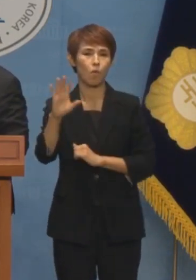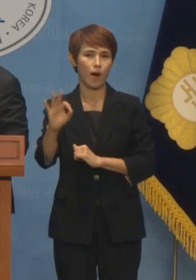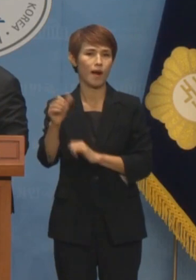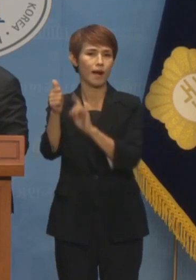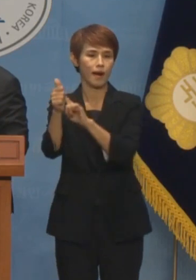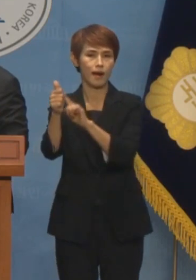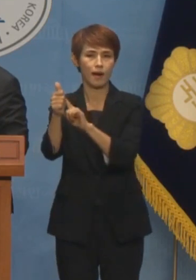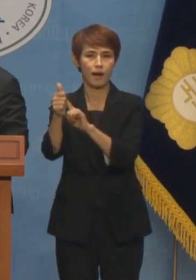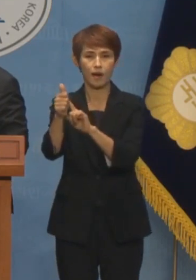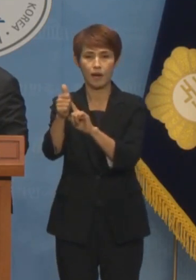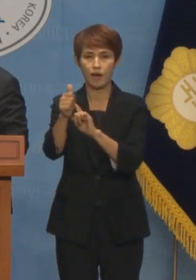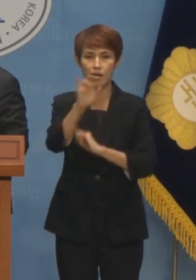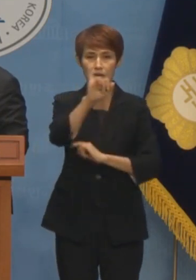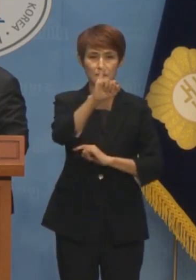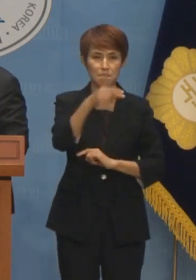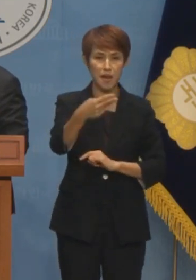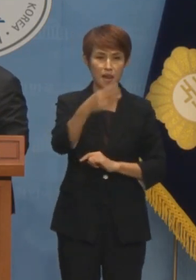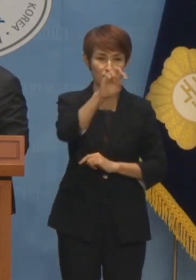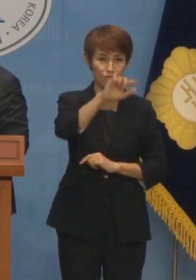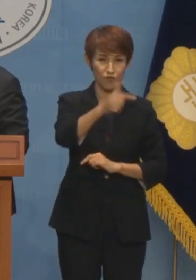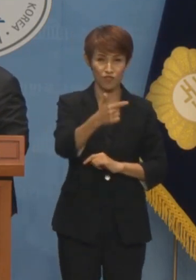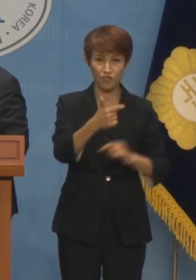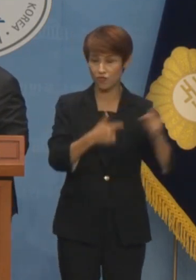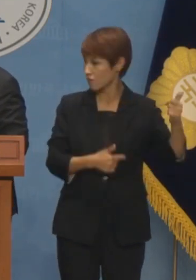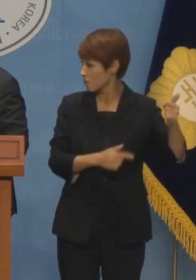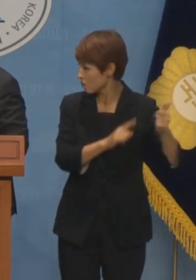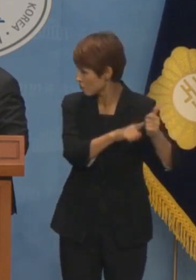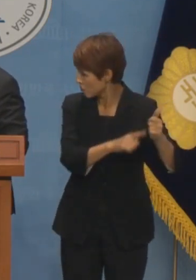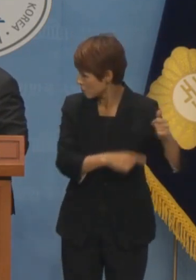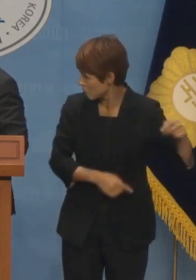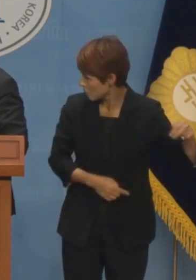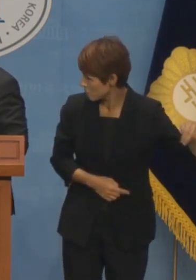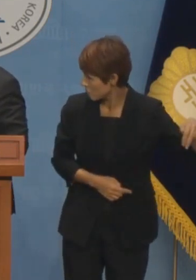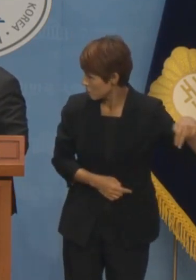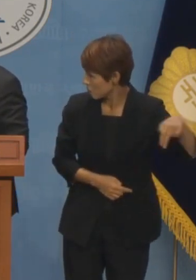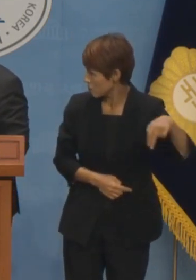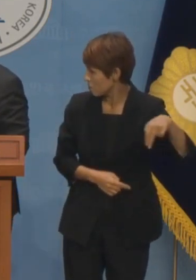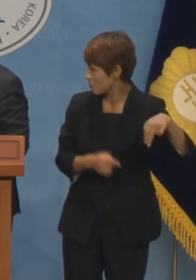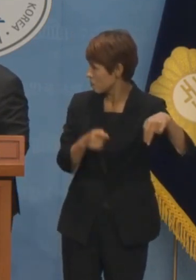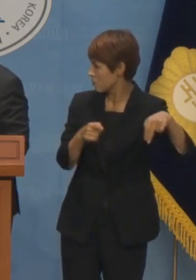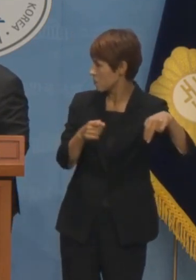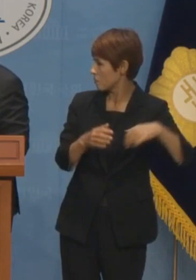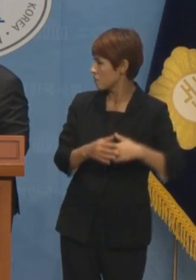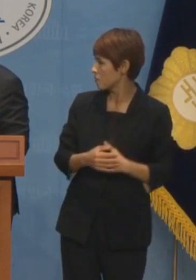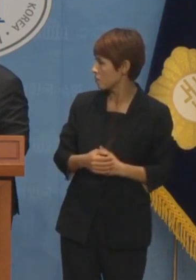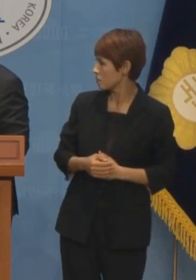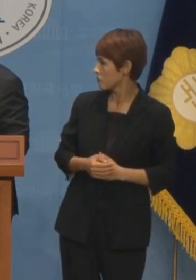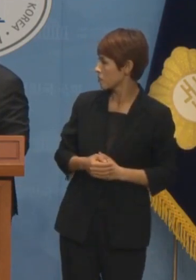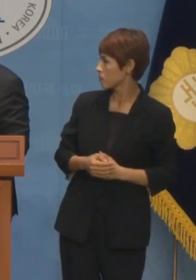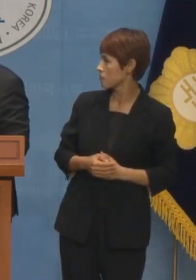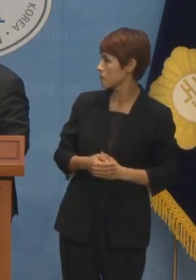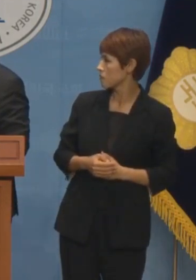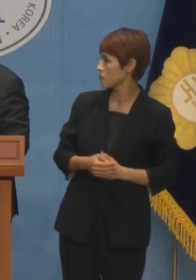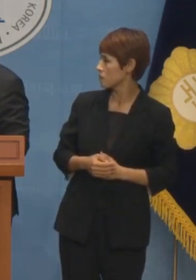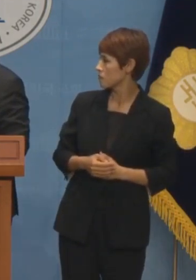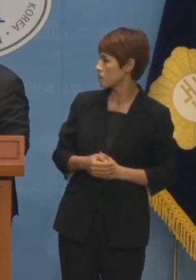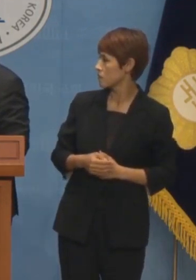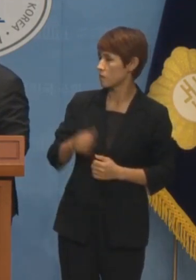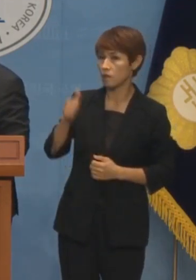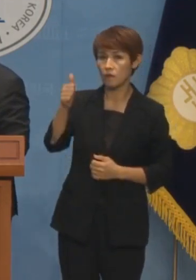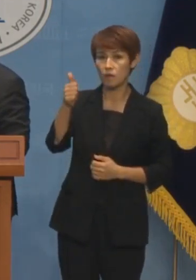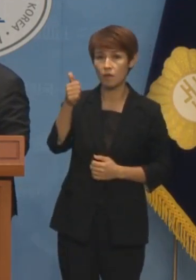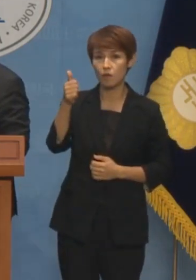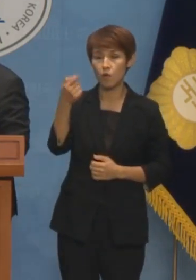있는데 여기 이제 킬문이 등장을 합니다. 쭉 걸어오고 있는 거거든요. 다음 장면 보시죠. 그러면은 이제 여기서 황 모